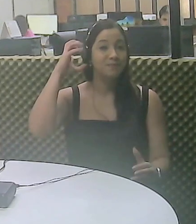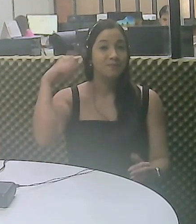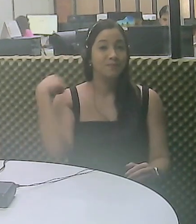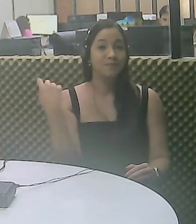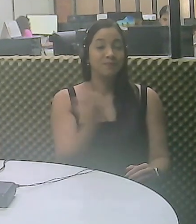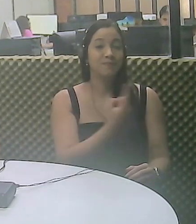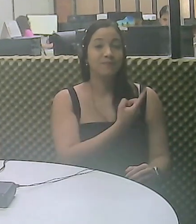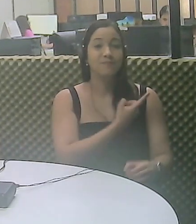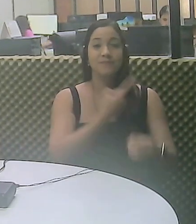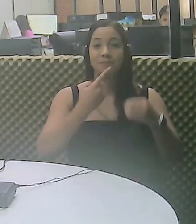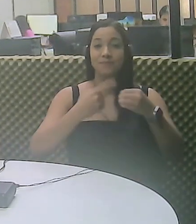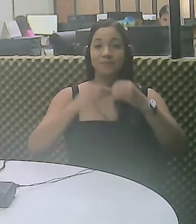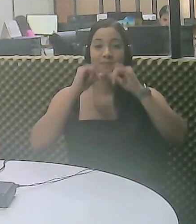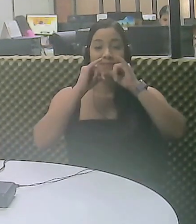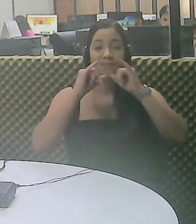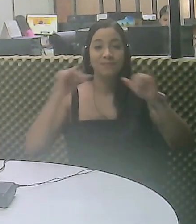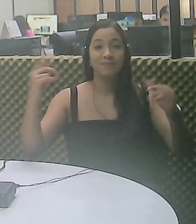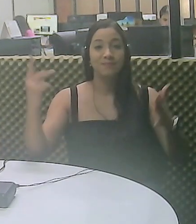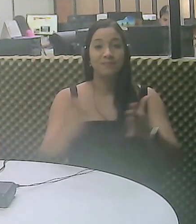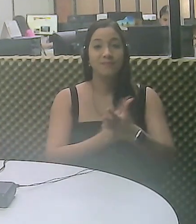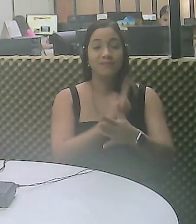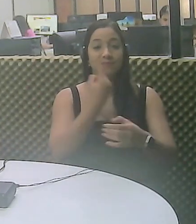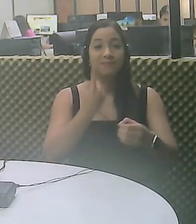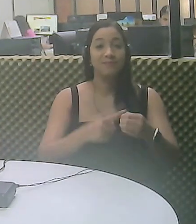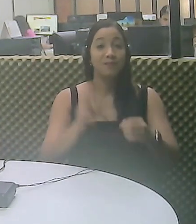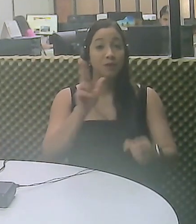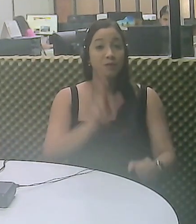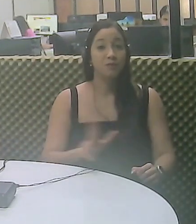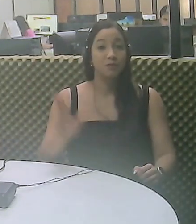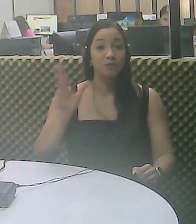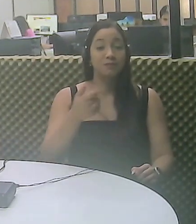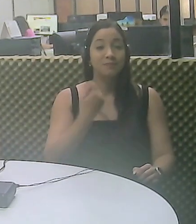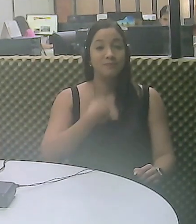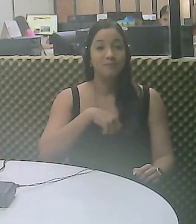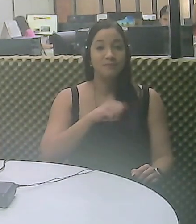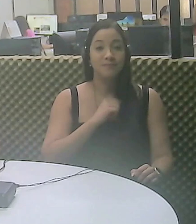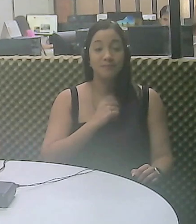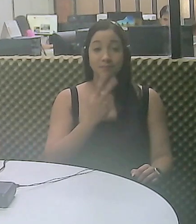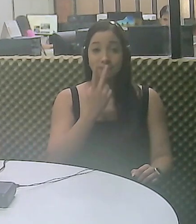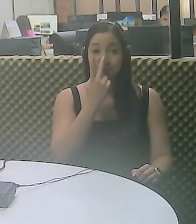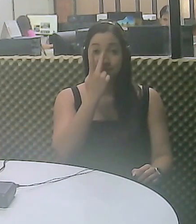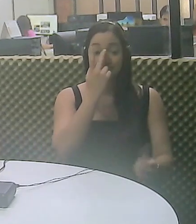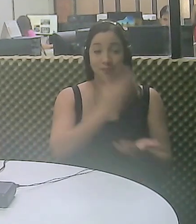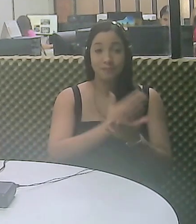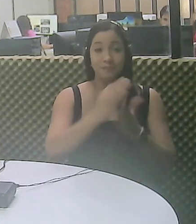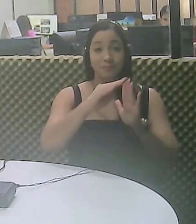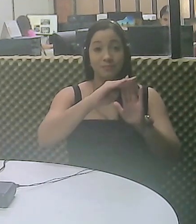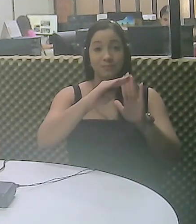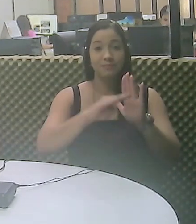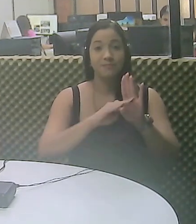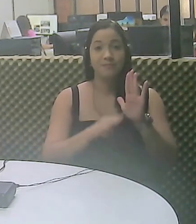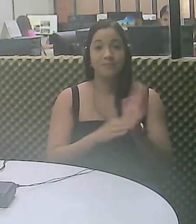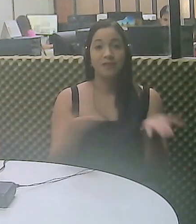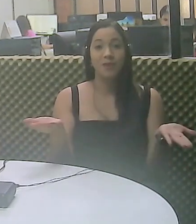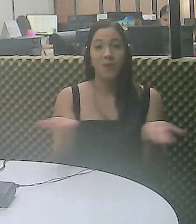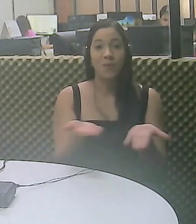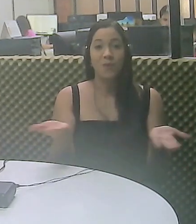de notícias sobre o que de fato acontece em Uberlândia. Eu sou Vanessa Gianotti e começamos com os destaques da edição de